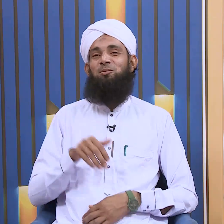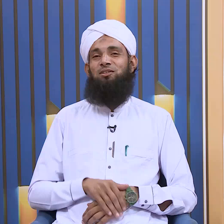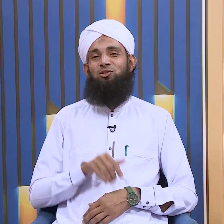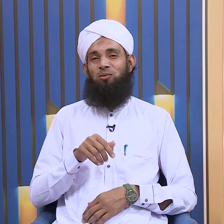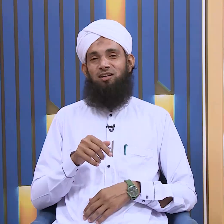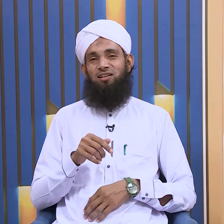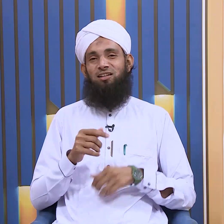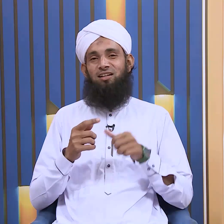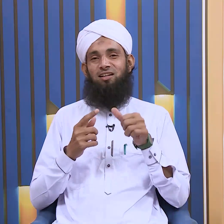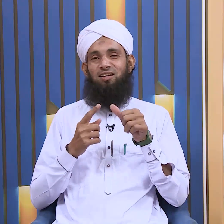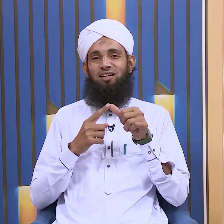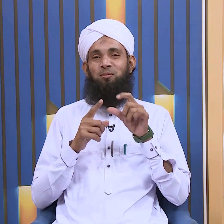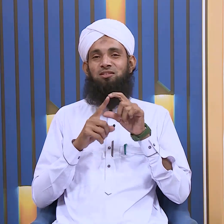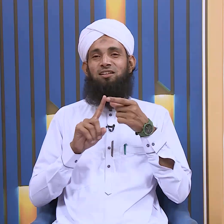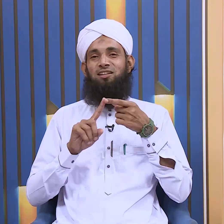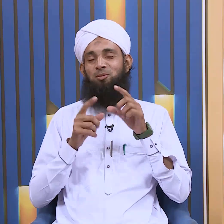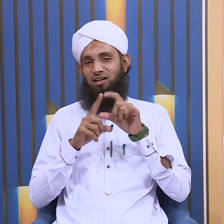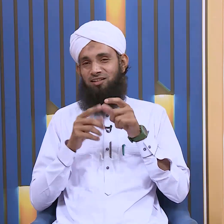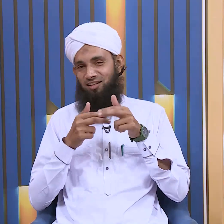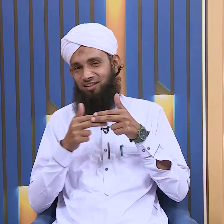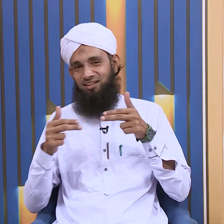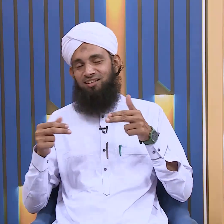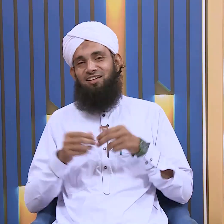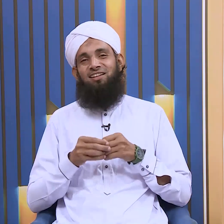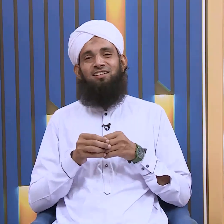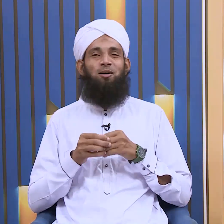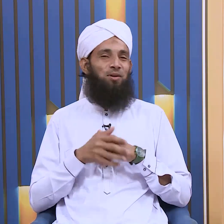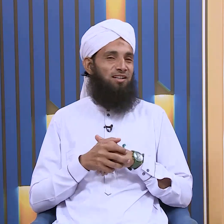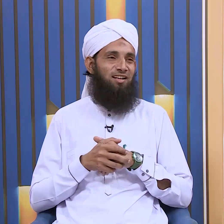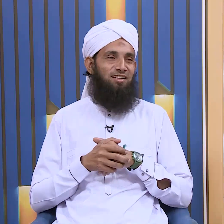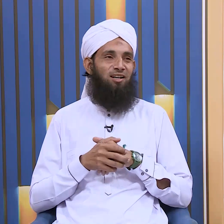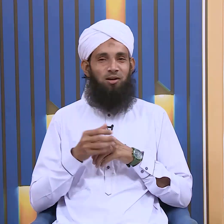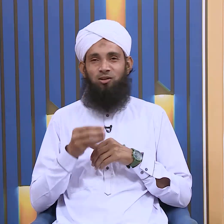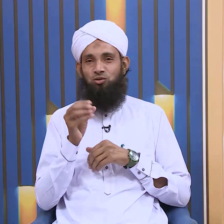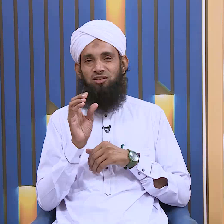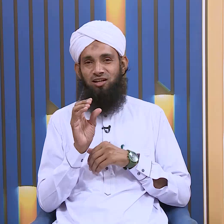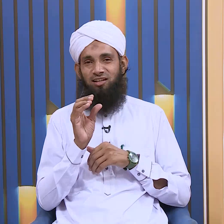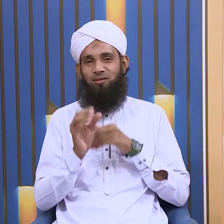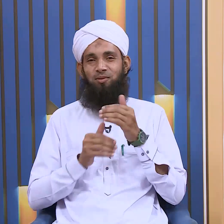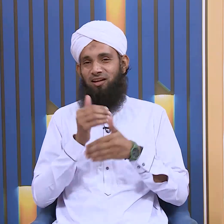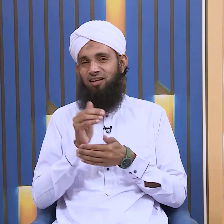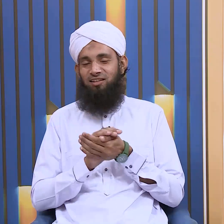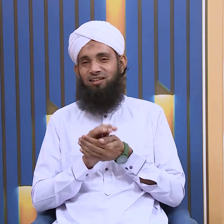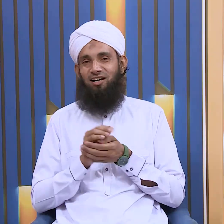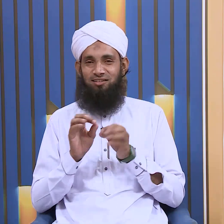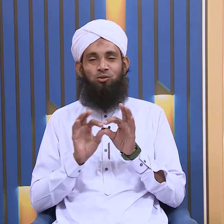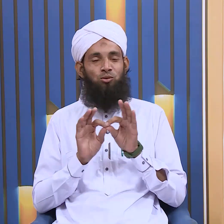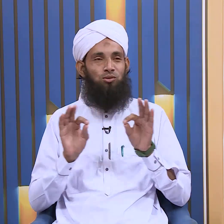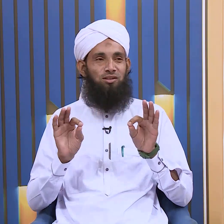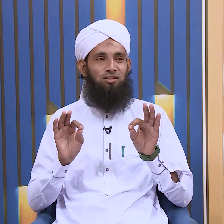جو ہمارا ABCD کا مرحلہ جاری ہے یہ کمپلیٹ کریں گے. ہمارے کچھ اشارے رہ گئے تھے, آج اس